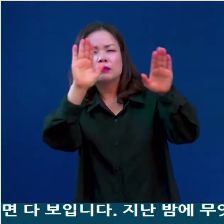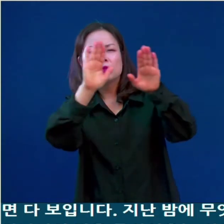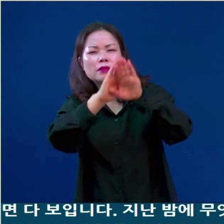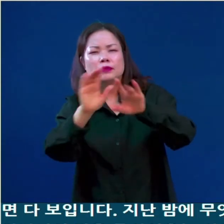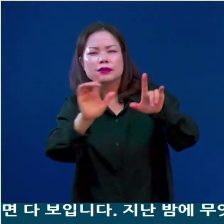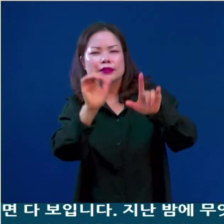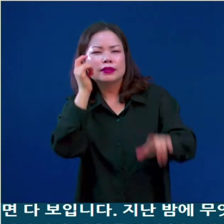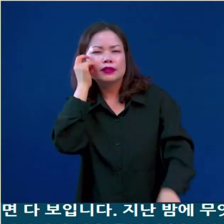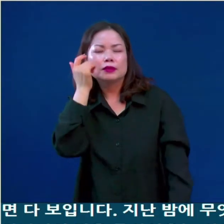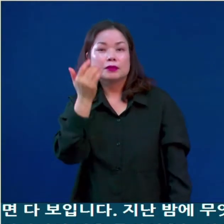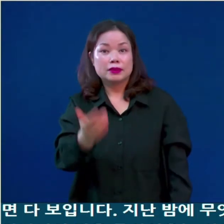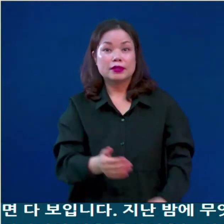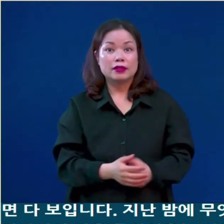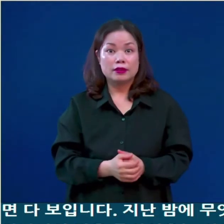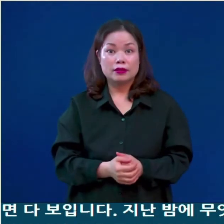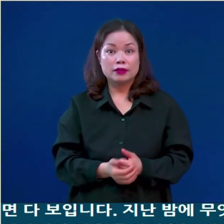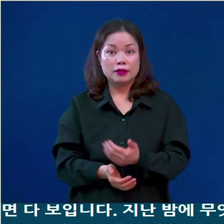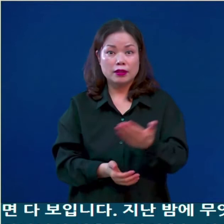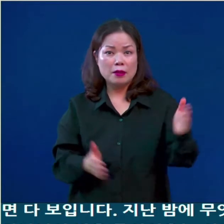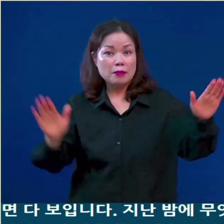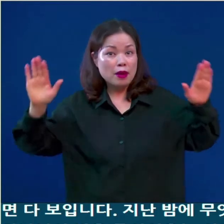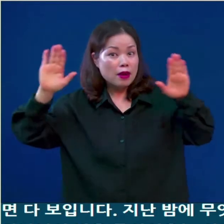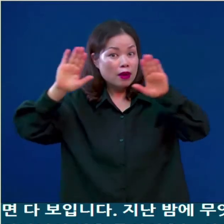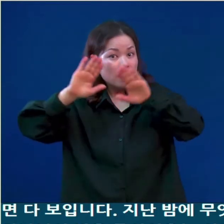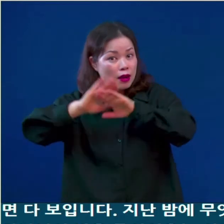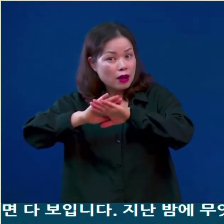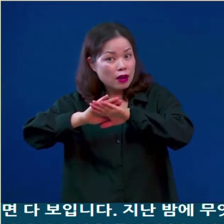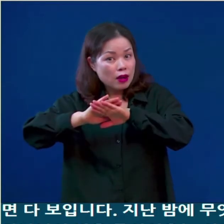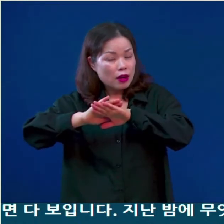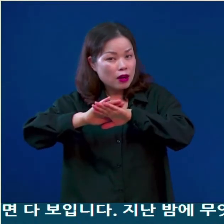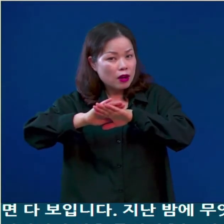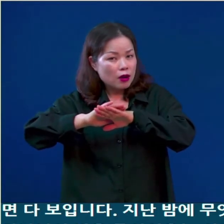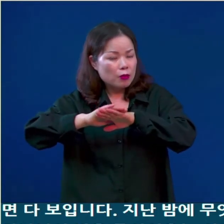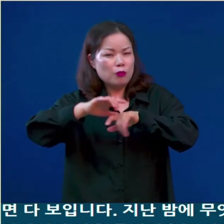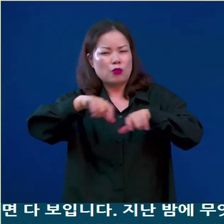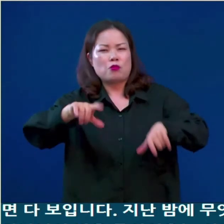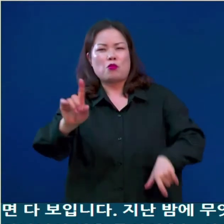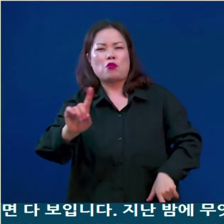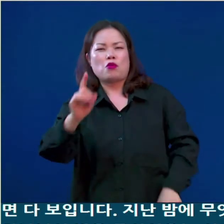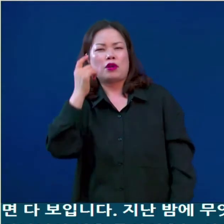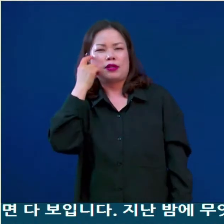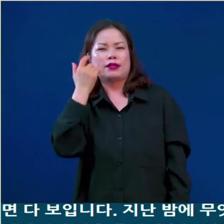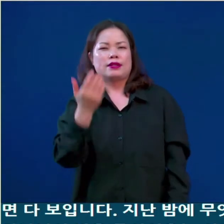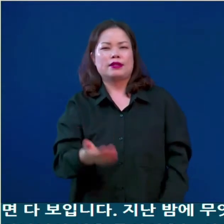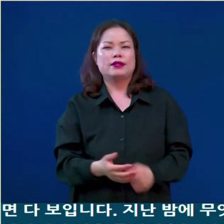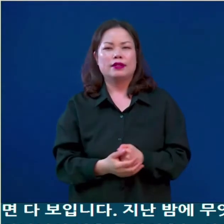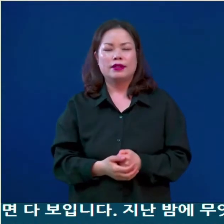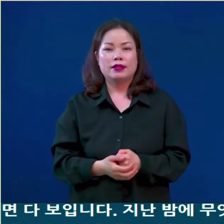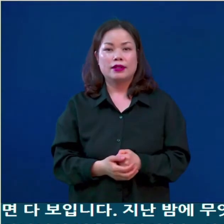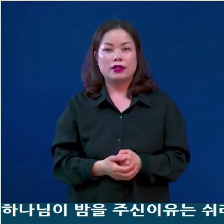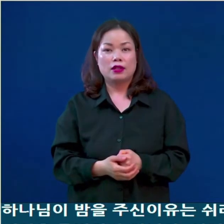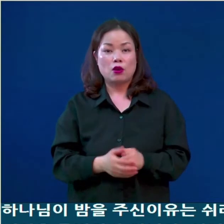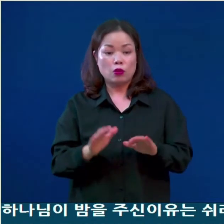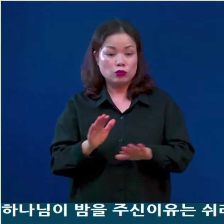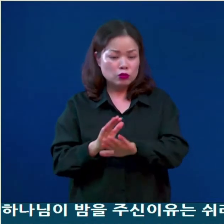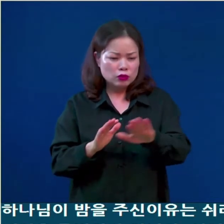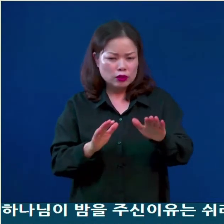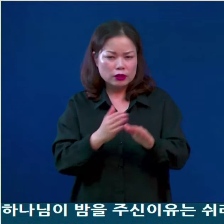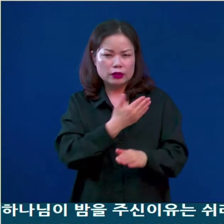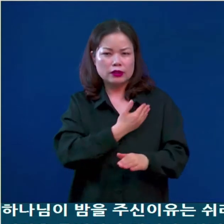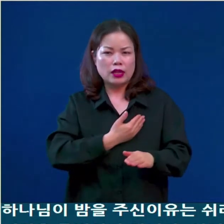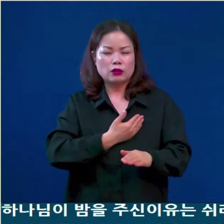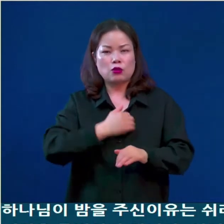보내고 계십니까? 여러분은 밤에 주로 뭘 하십니까? 오늘 우리가 읽은